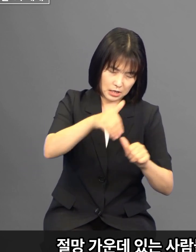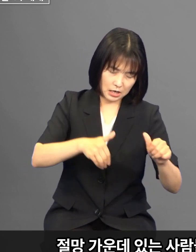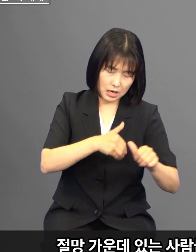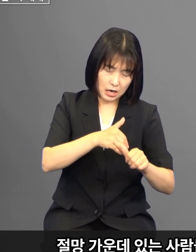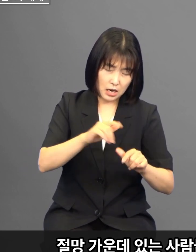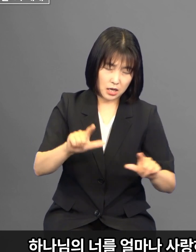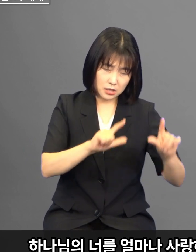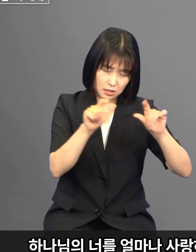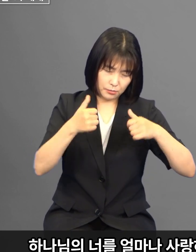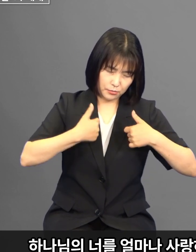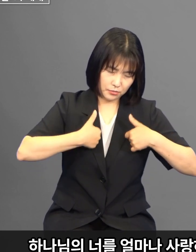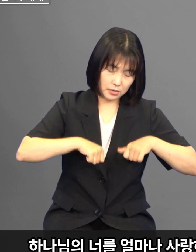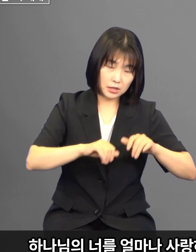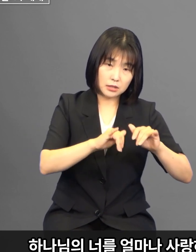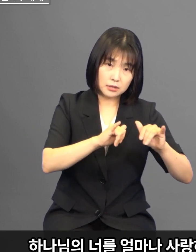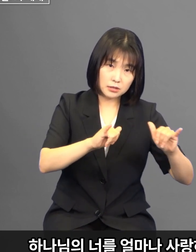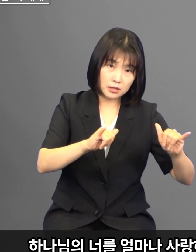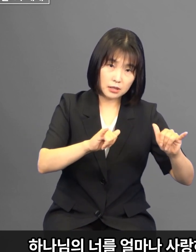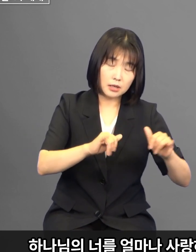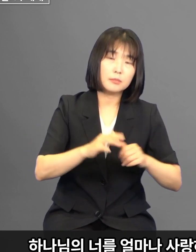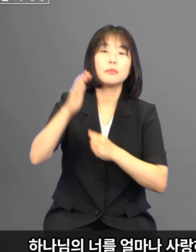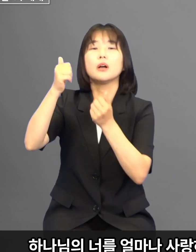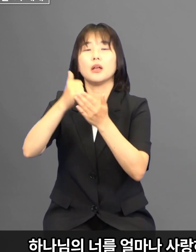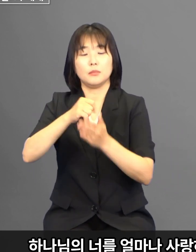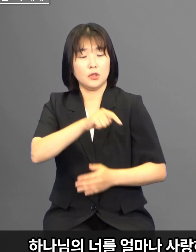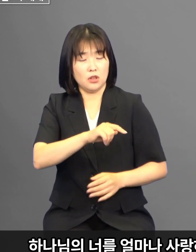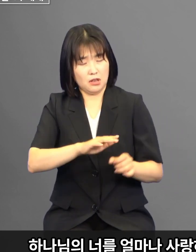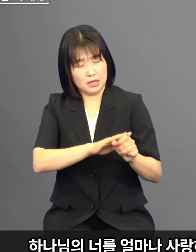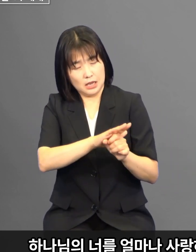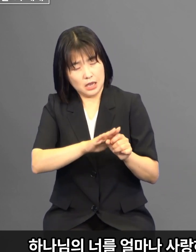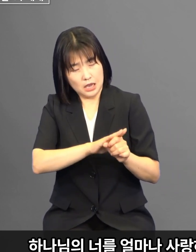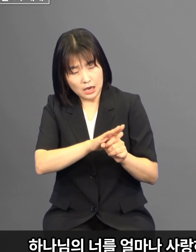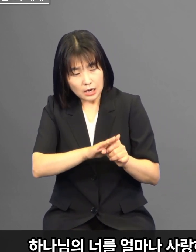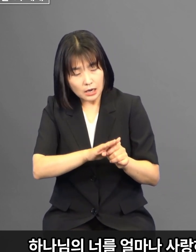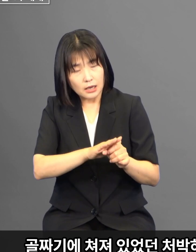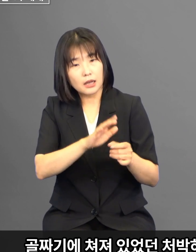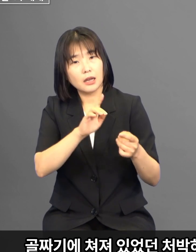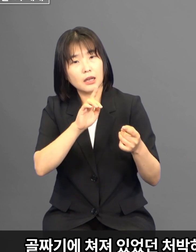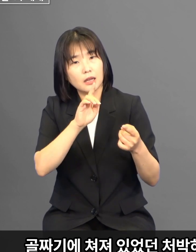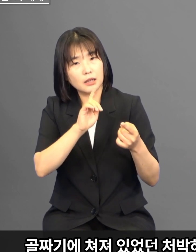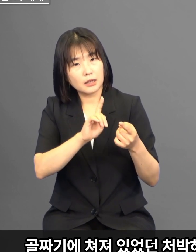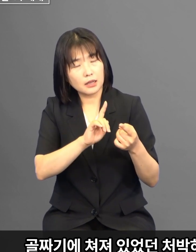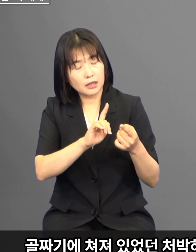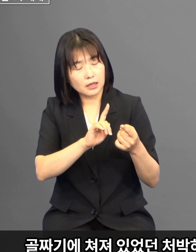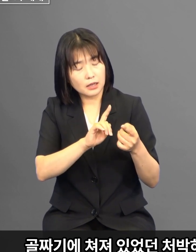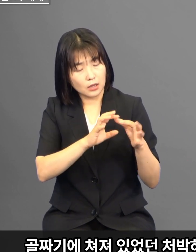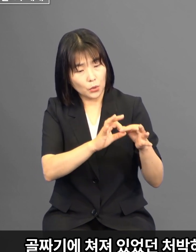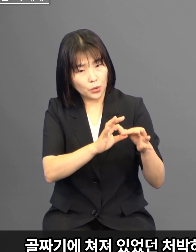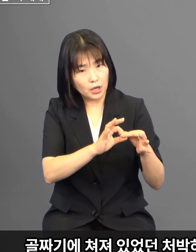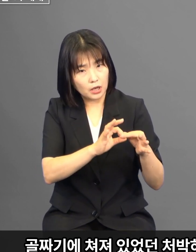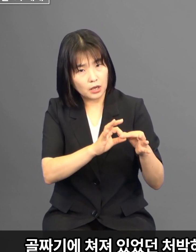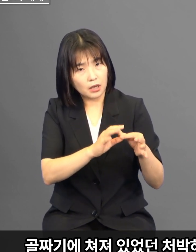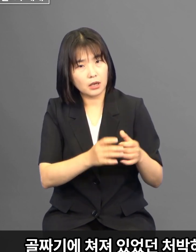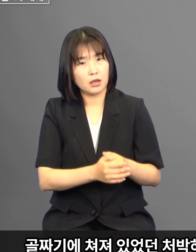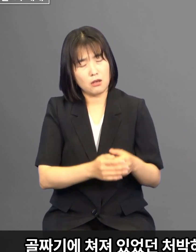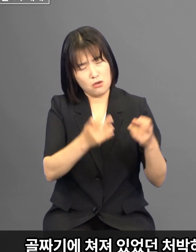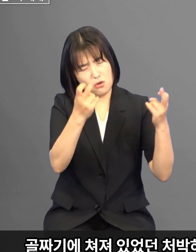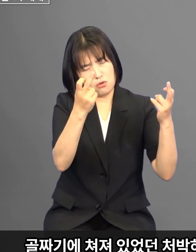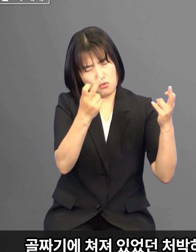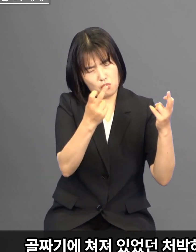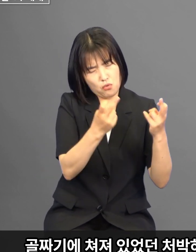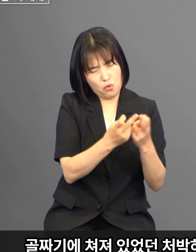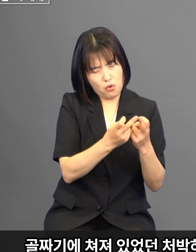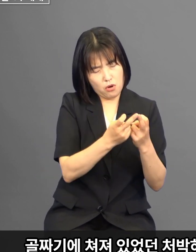하는 이들에게 하나님이 너를 얼마나 사랑하시는지, 그렇게 사랑의 메시지를 통해 골짜기에 처박혀